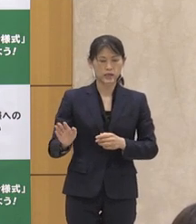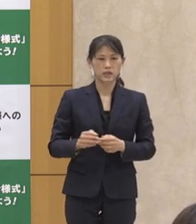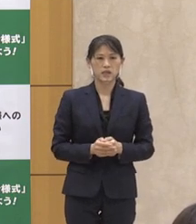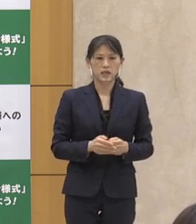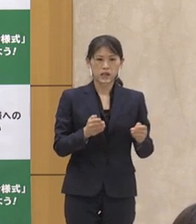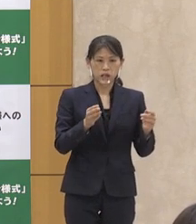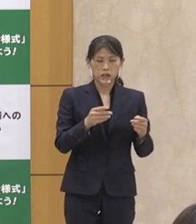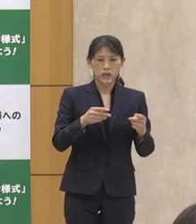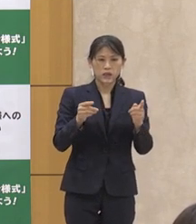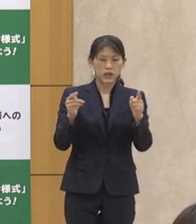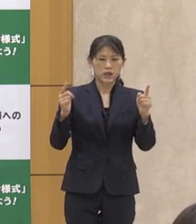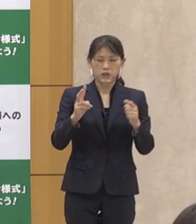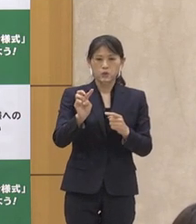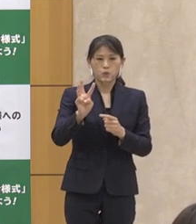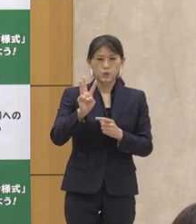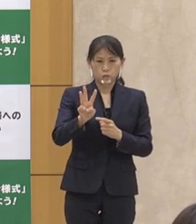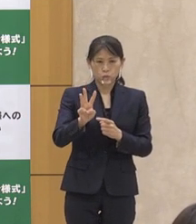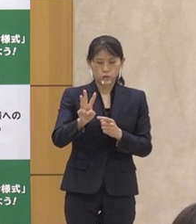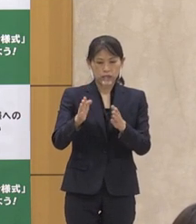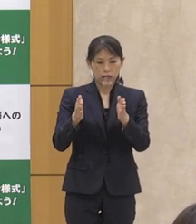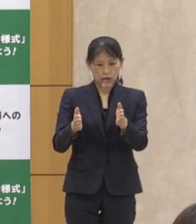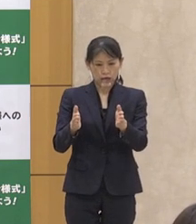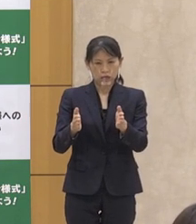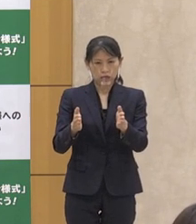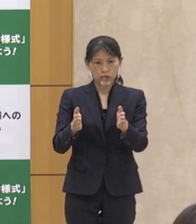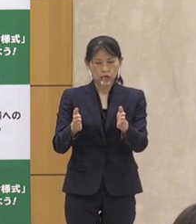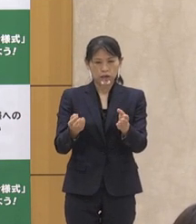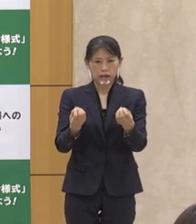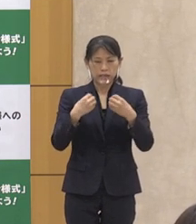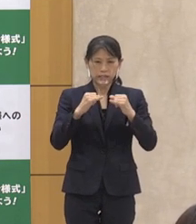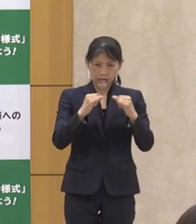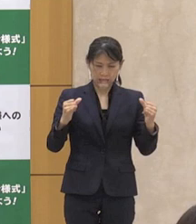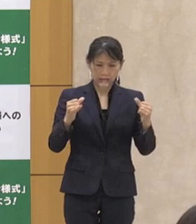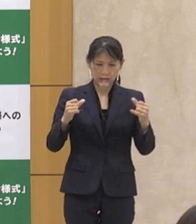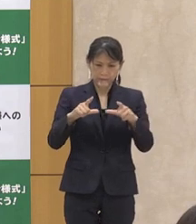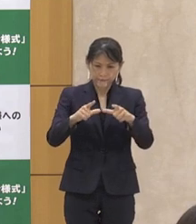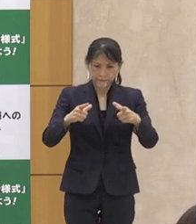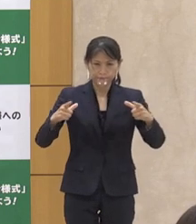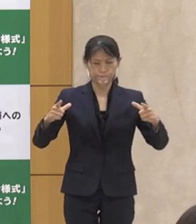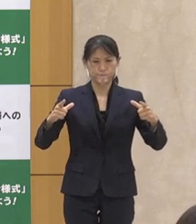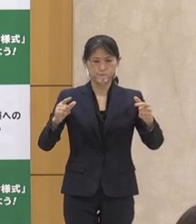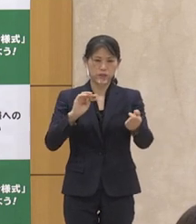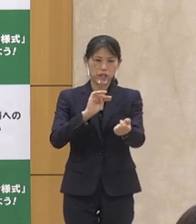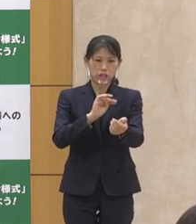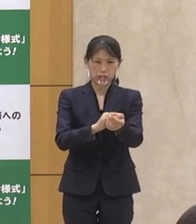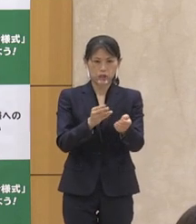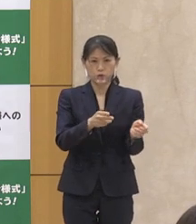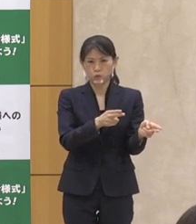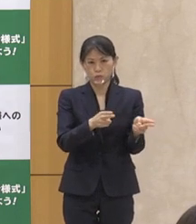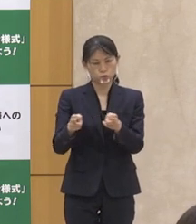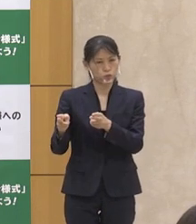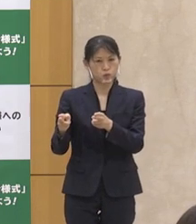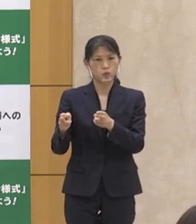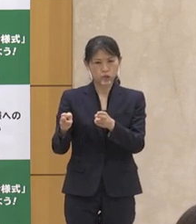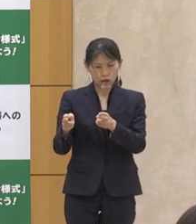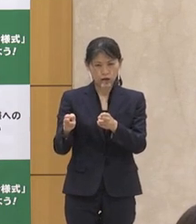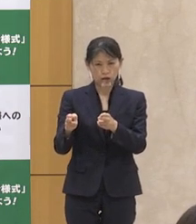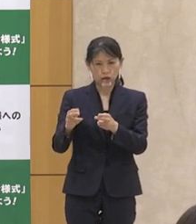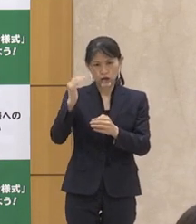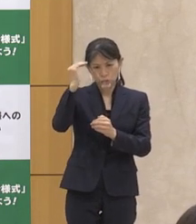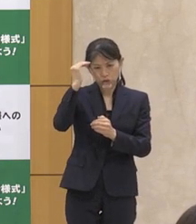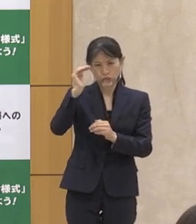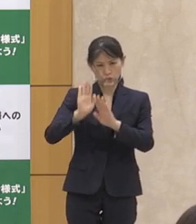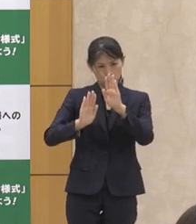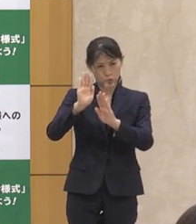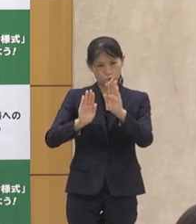3、ローマ数字の3ですが、感染者の急増及び医療提供体制における大きな支障の発生を避ける